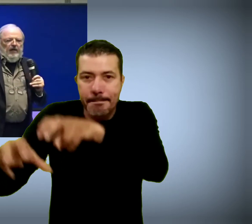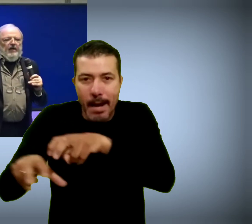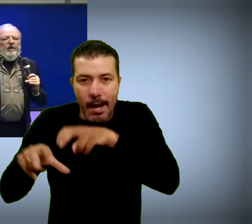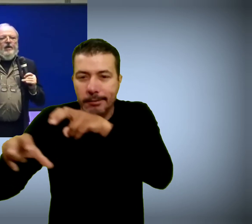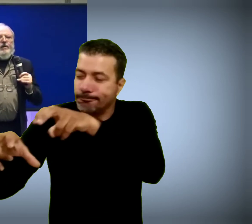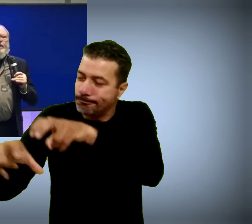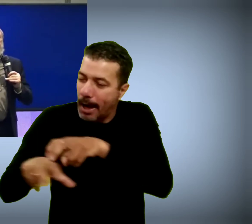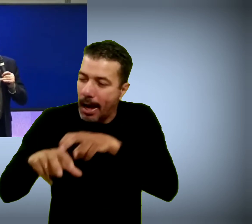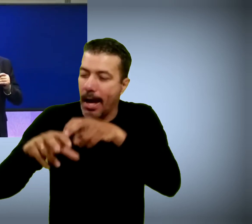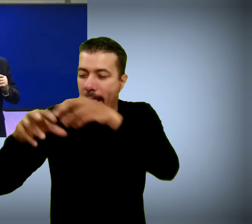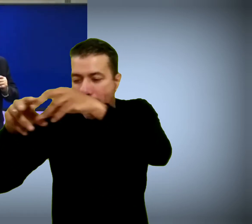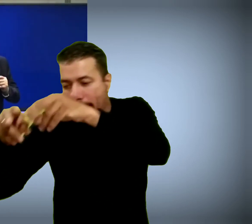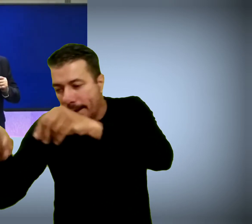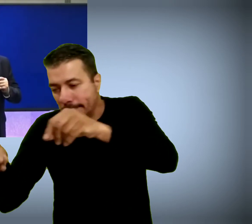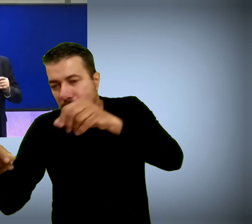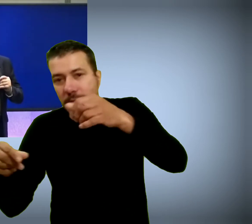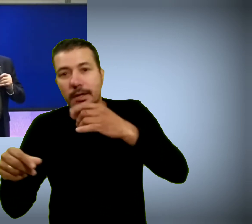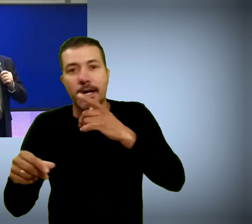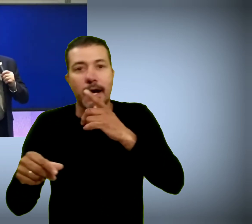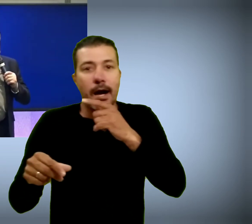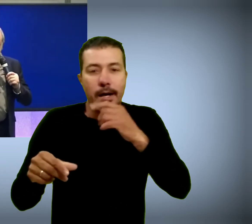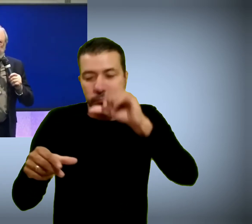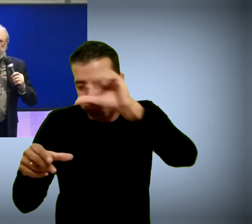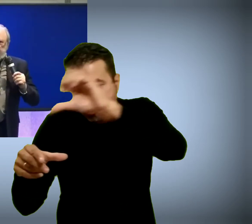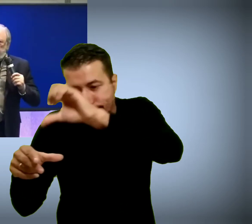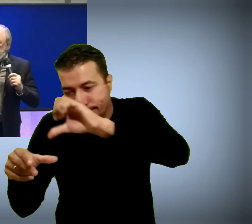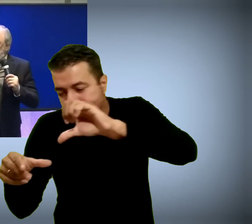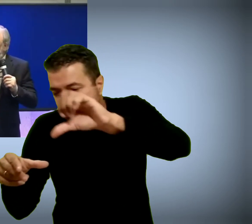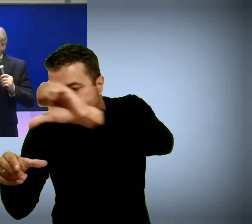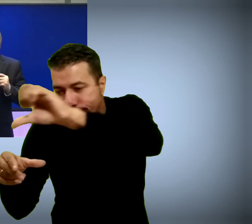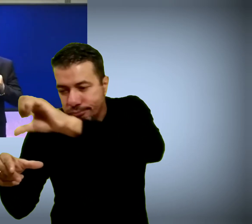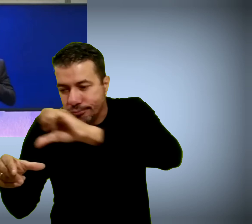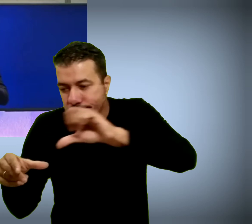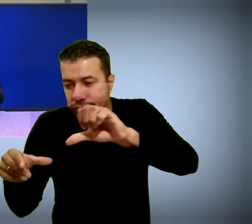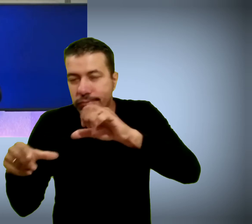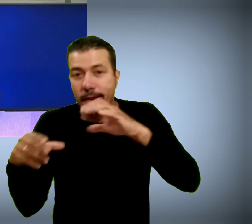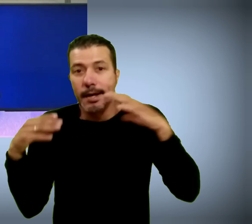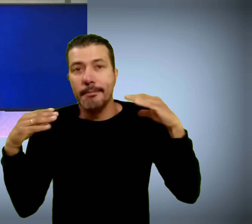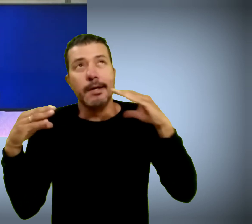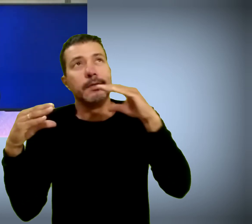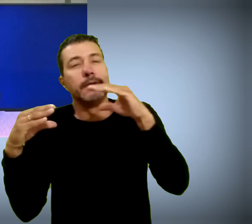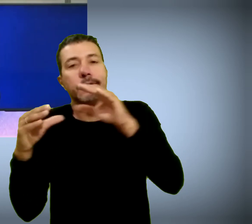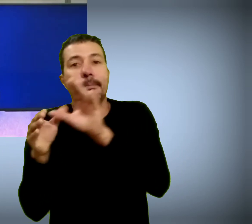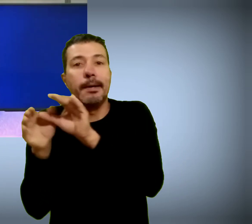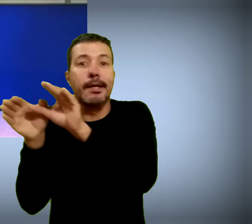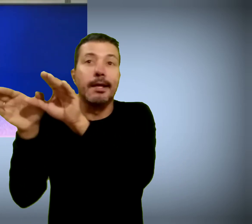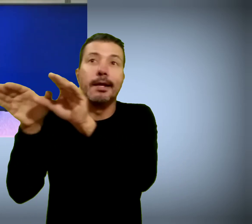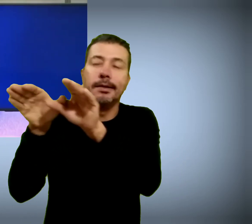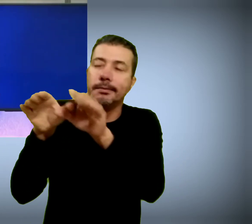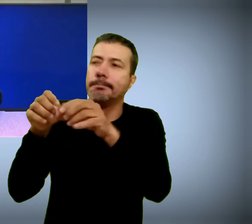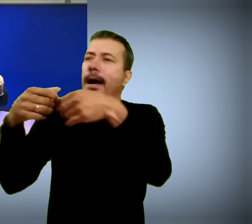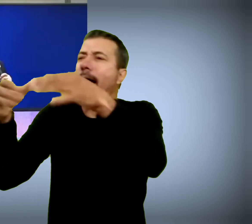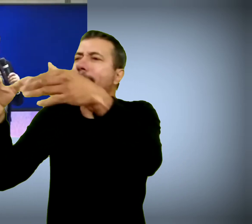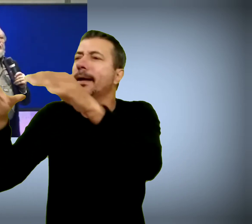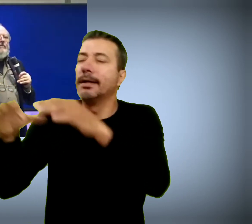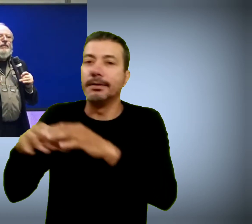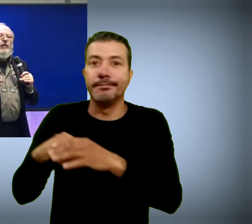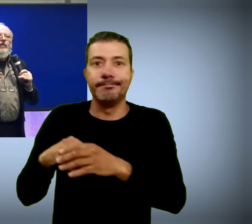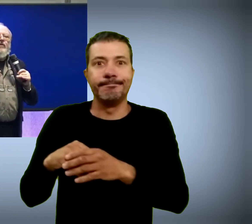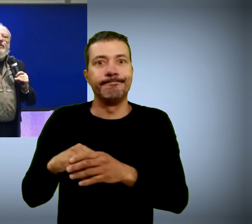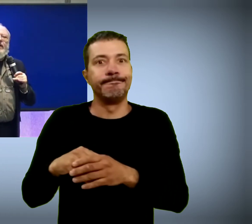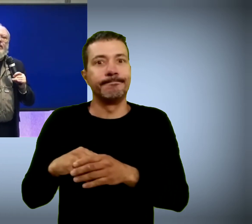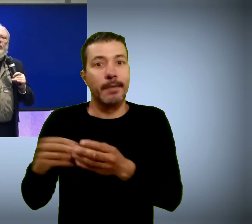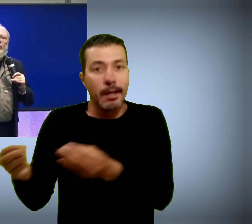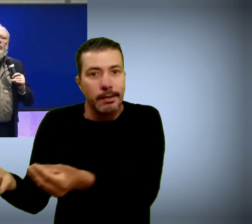semente, regar a terra, espantar passarinho. Ele teve um trabalho danado